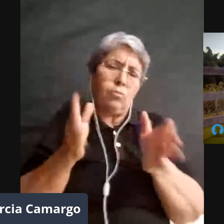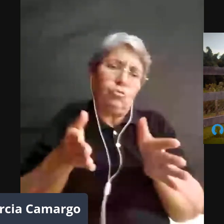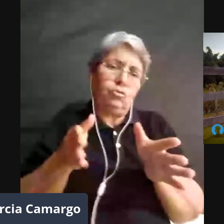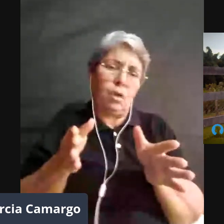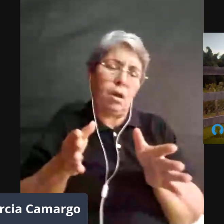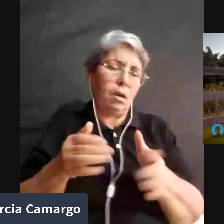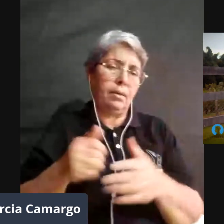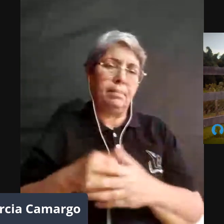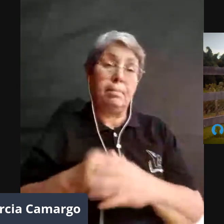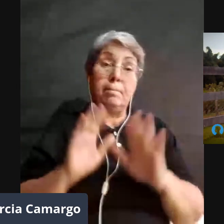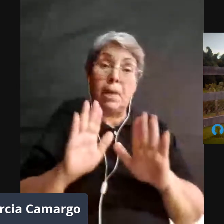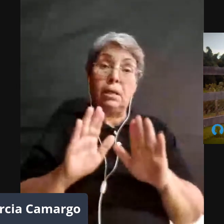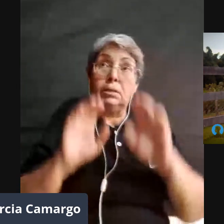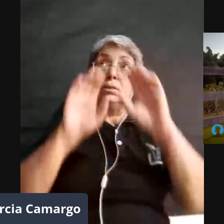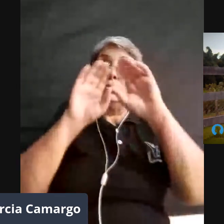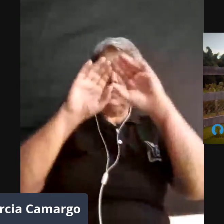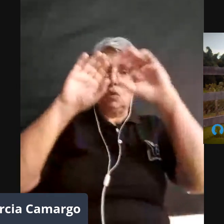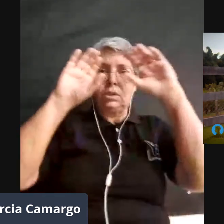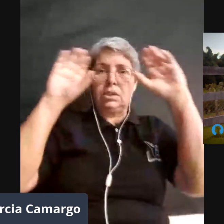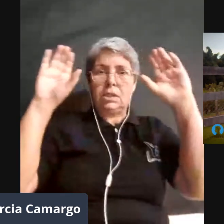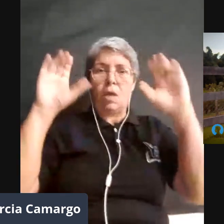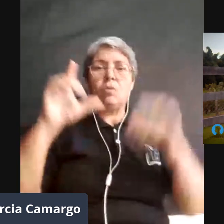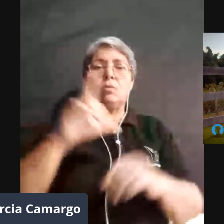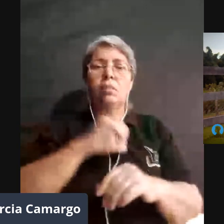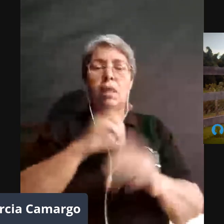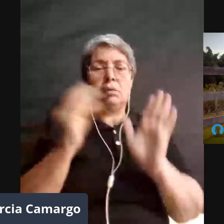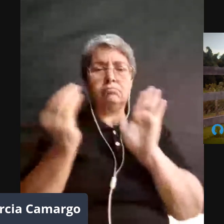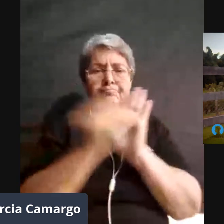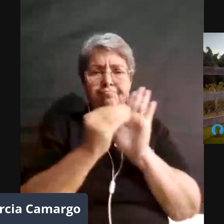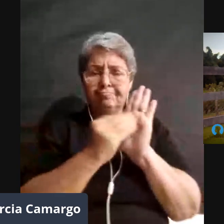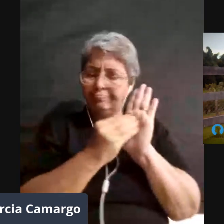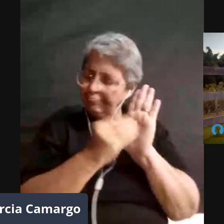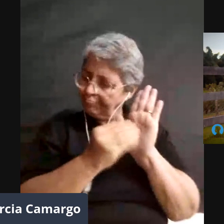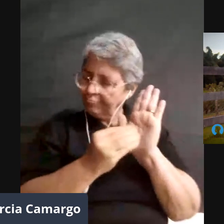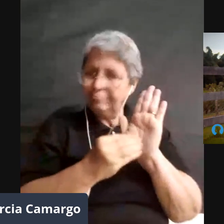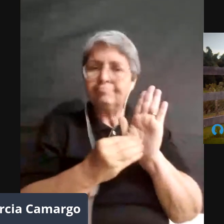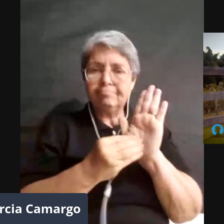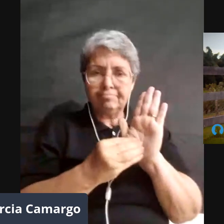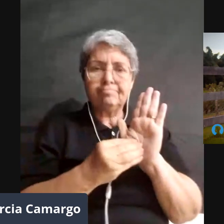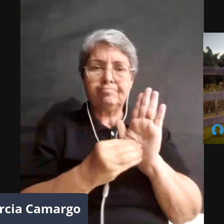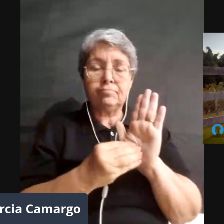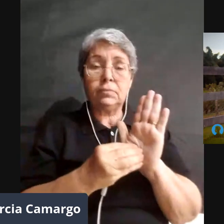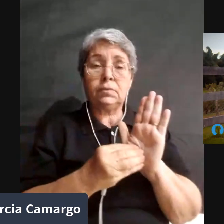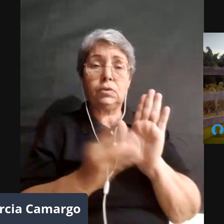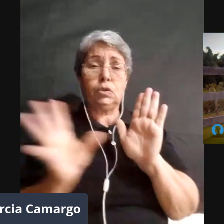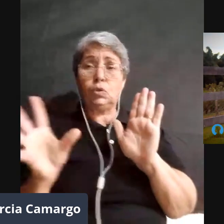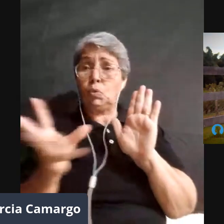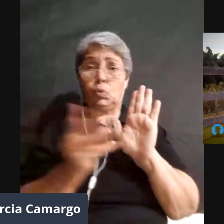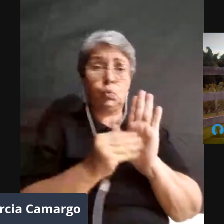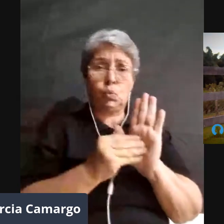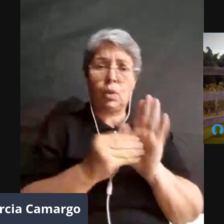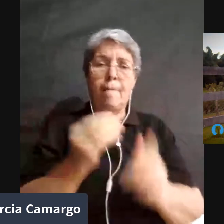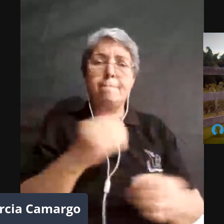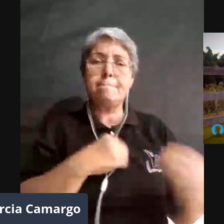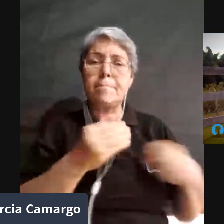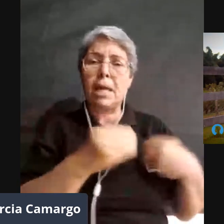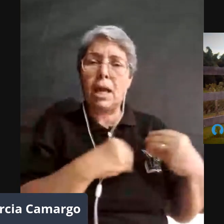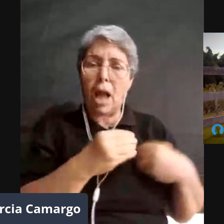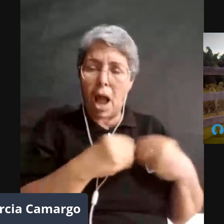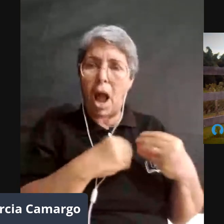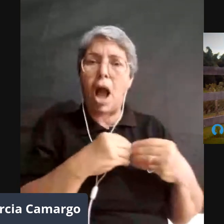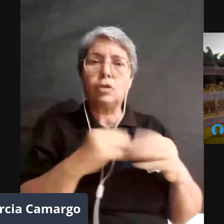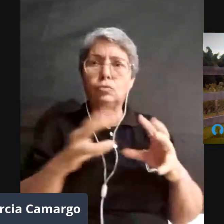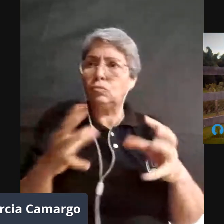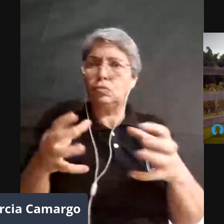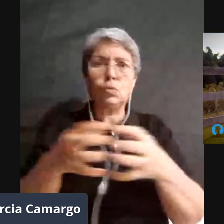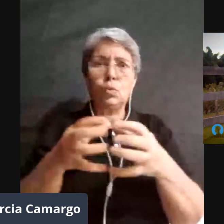nos livros do céu foram automaticamente apagados. Foi registrado o pecado coletivo, bem como o pecado pessoal.